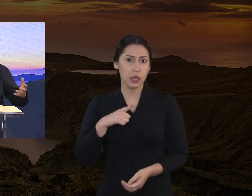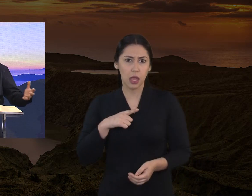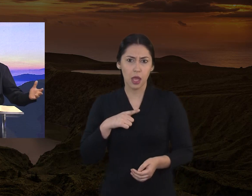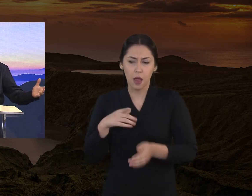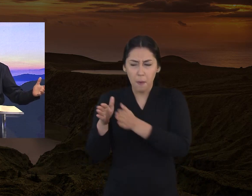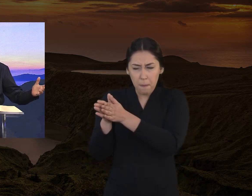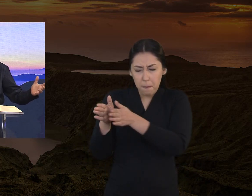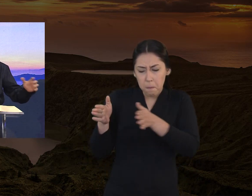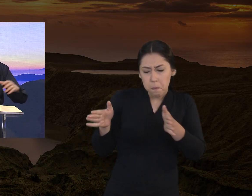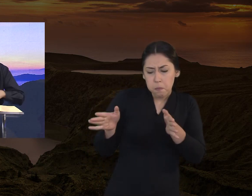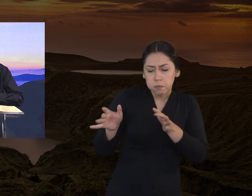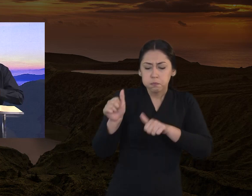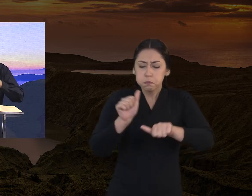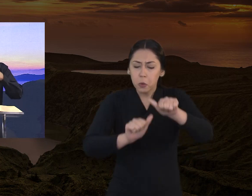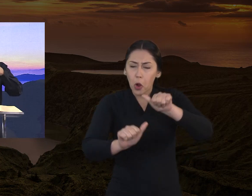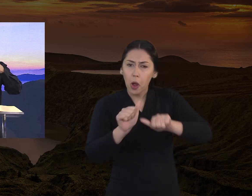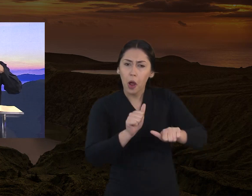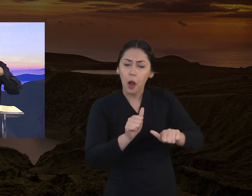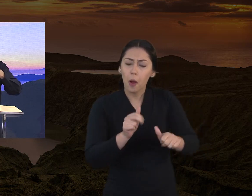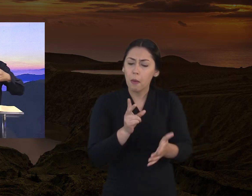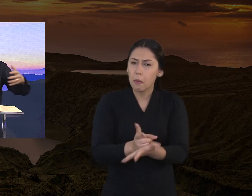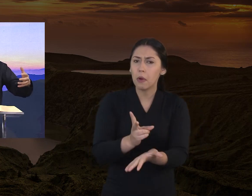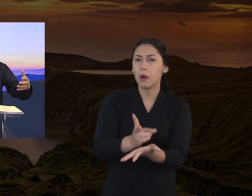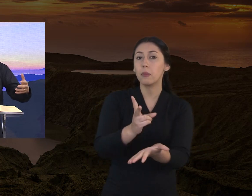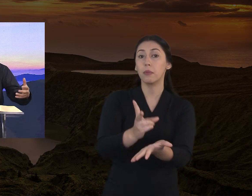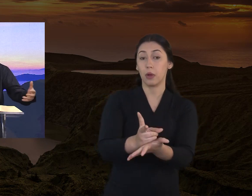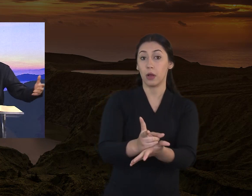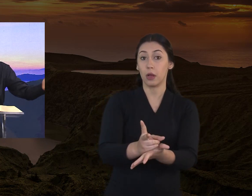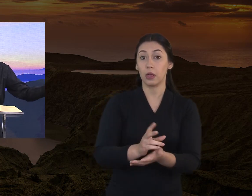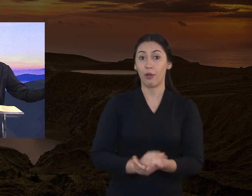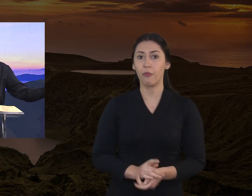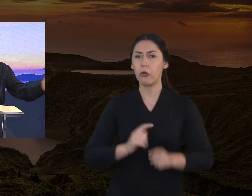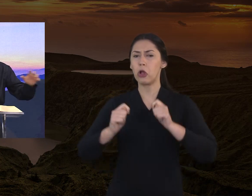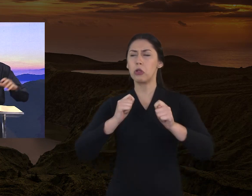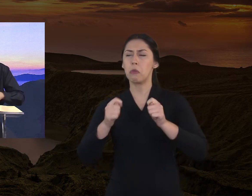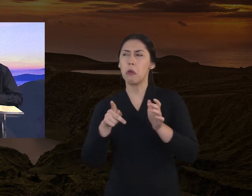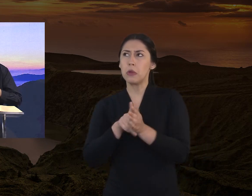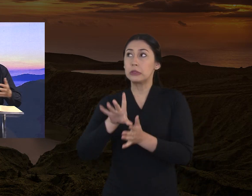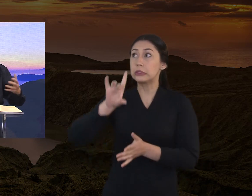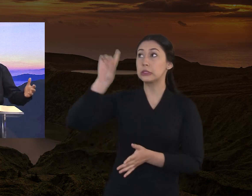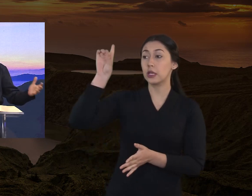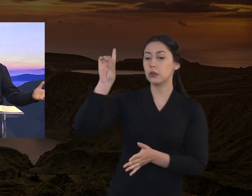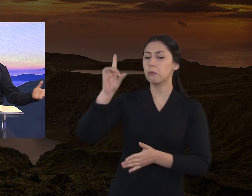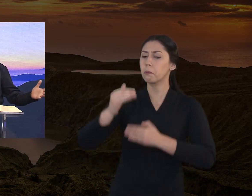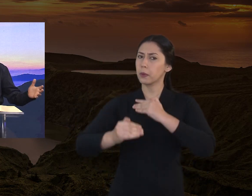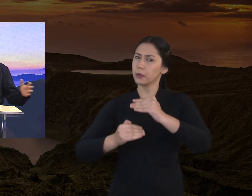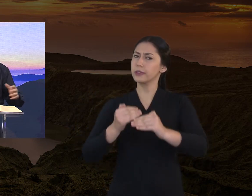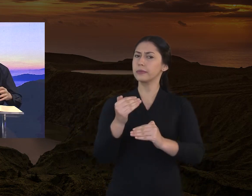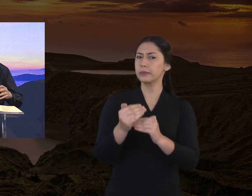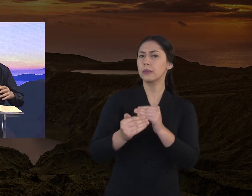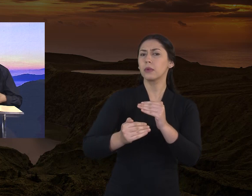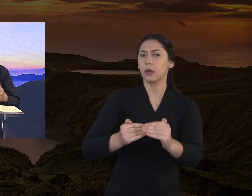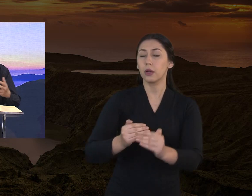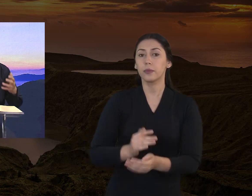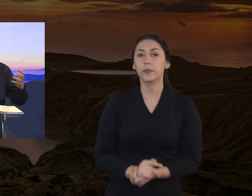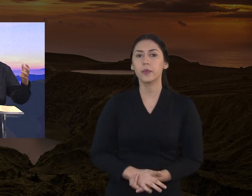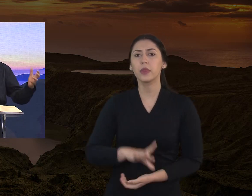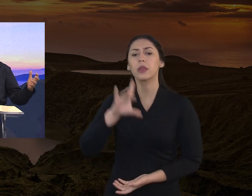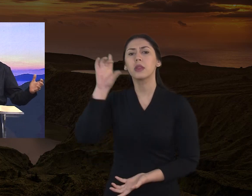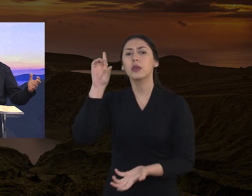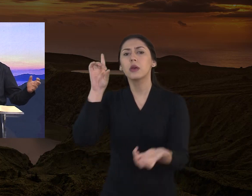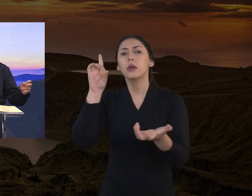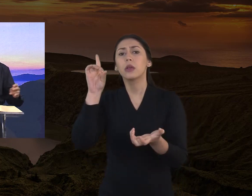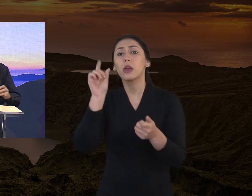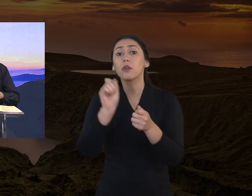em andamento. A economia de Deus na plenitude dos tempos está em andamento. O que Deus está